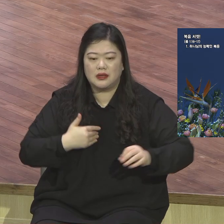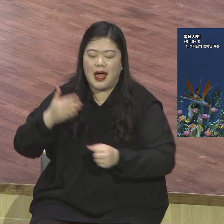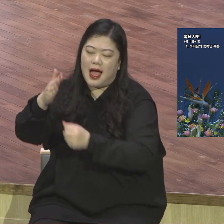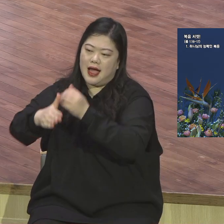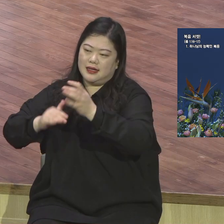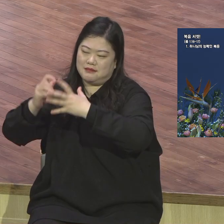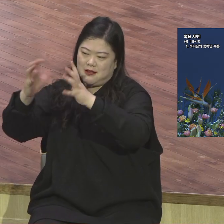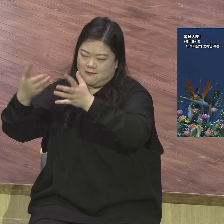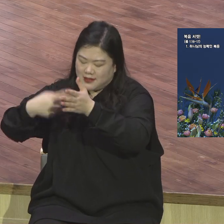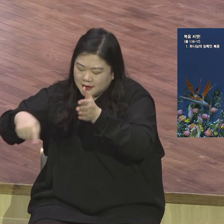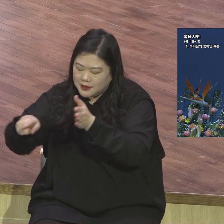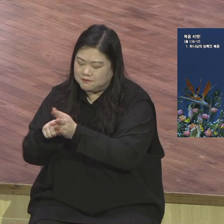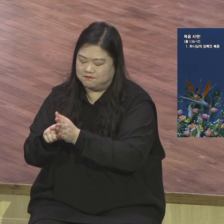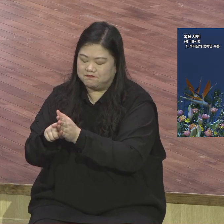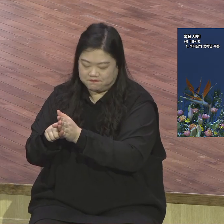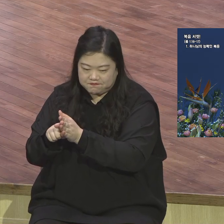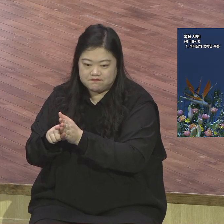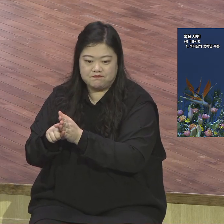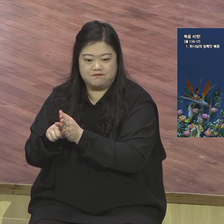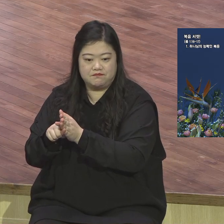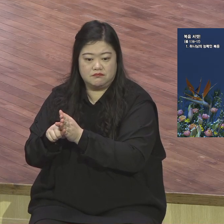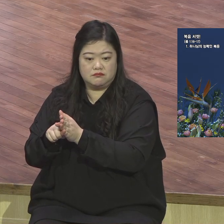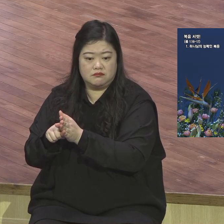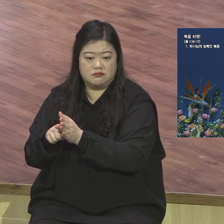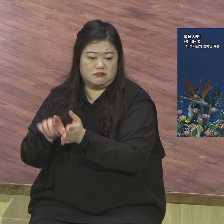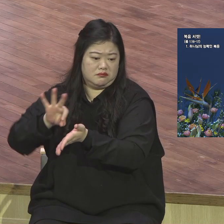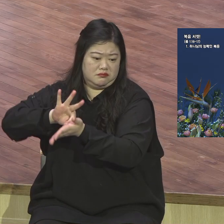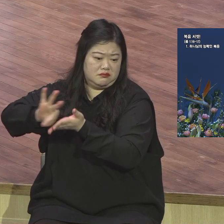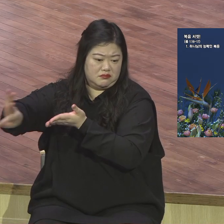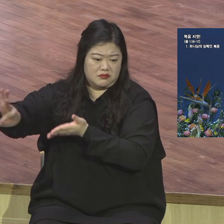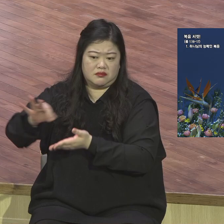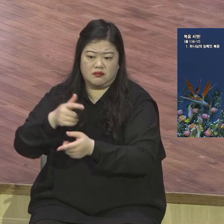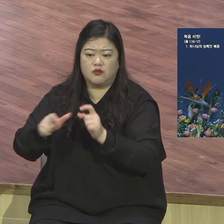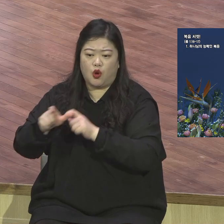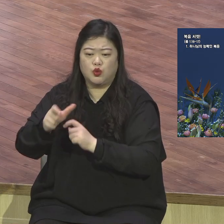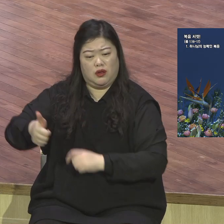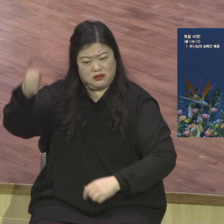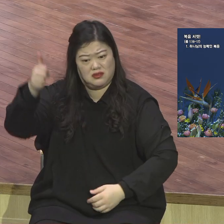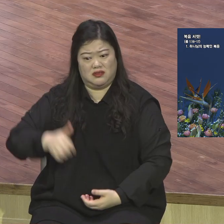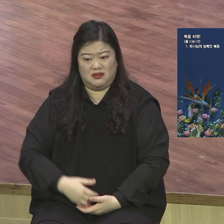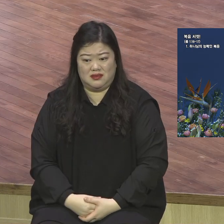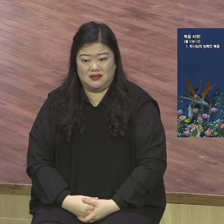어디 있습니까? 이런 기회가 어디 있냐고.